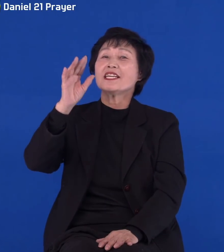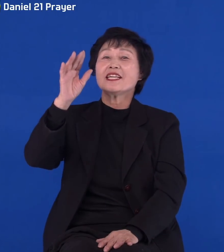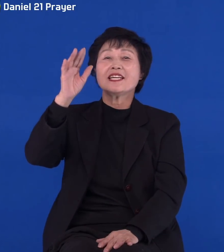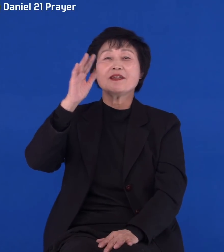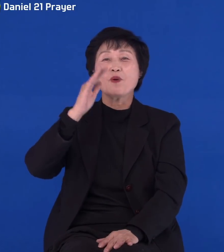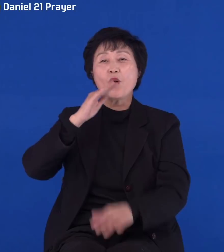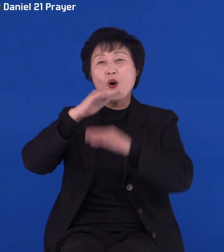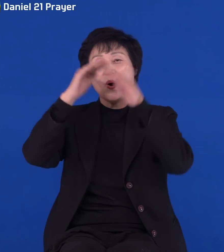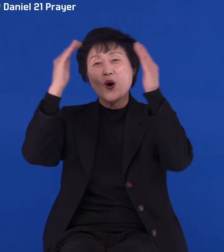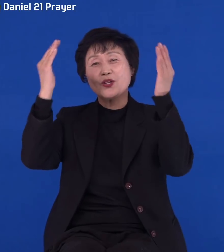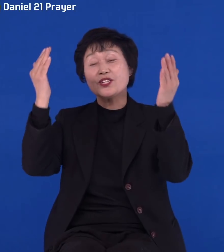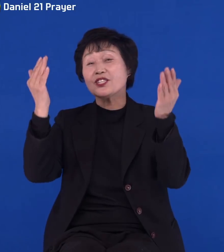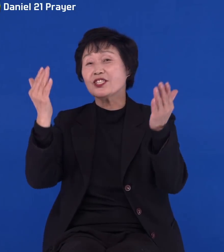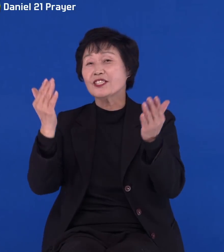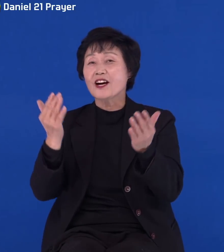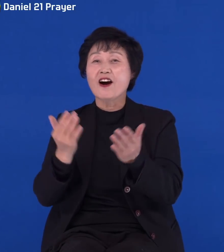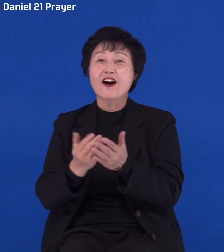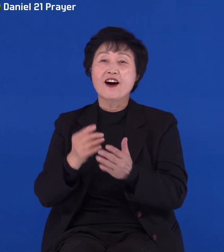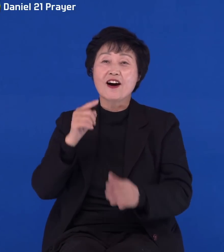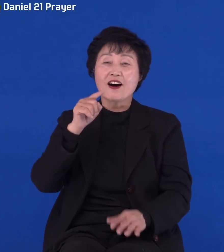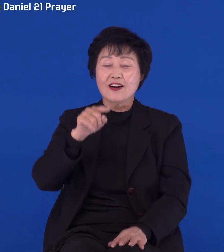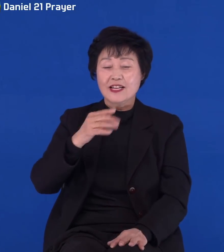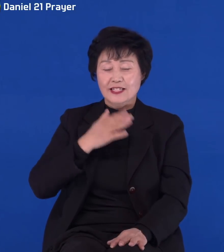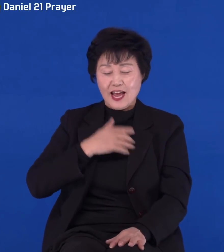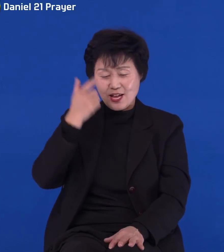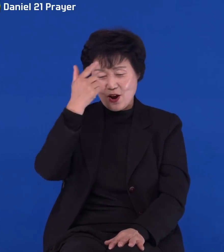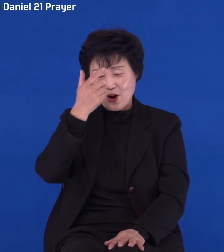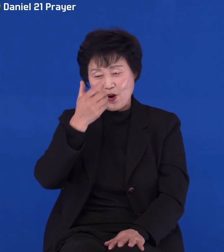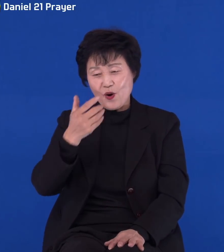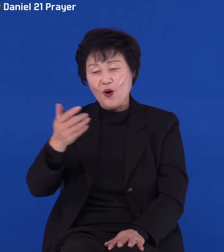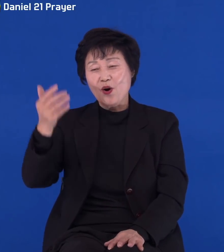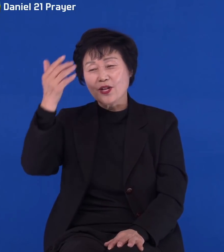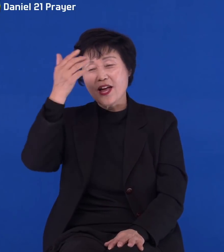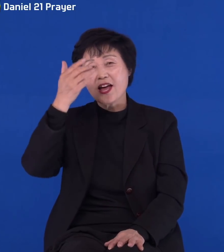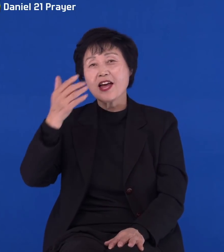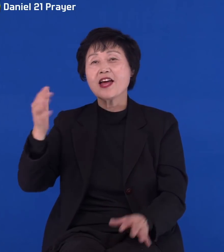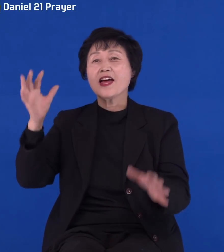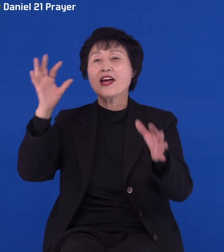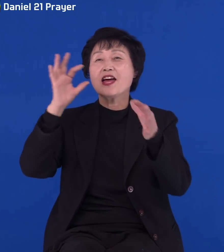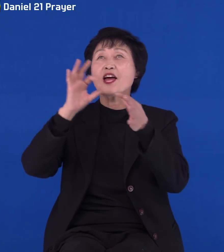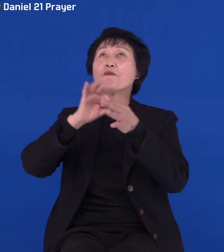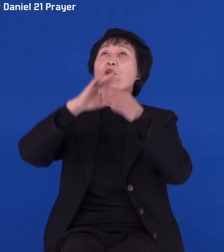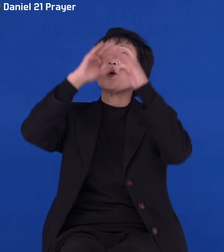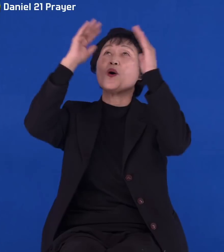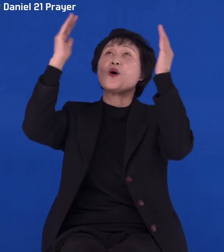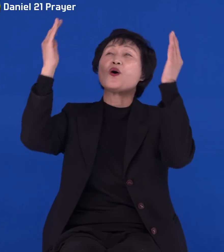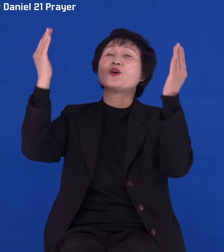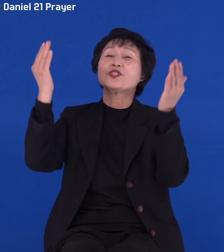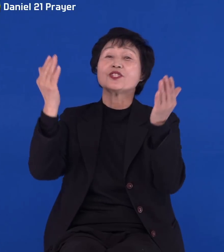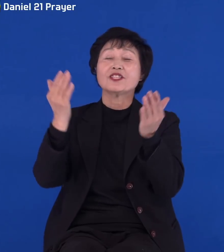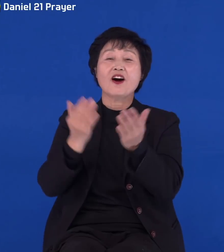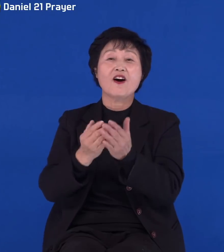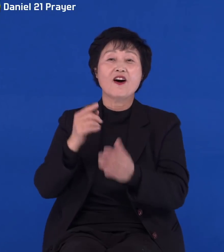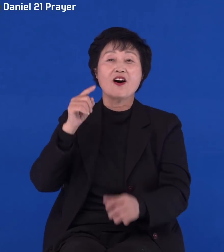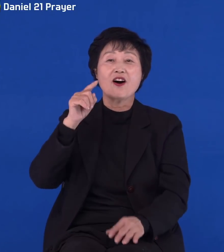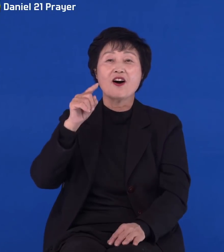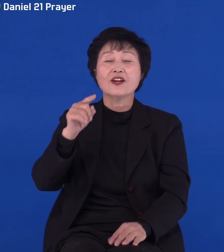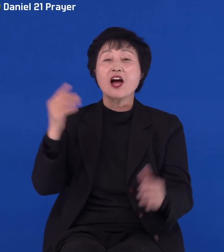주님만이 모든 것, 내 영혼의 모든 것,